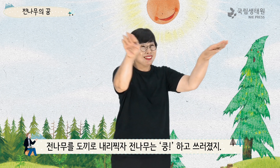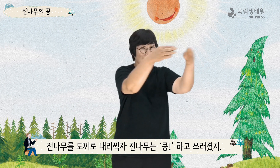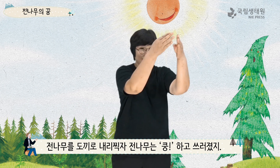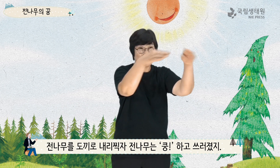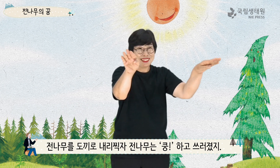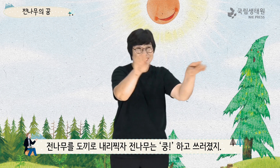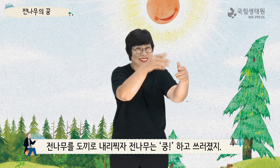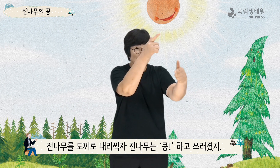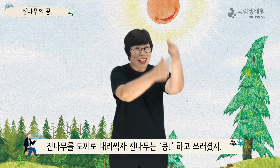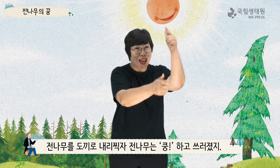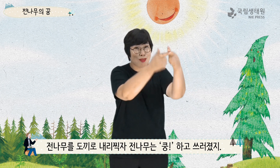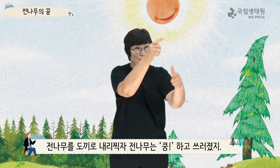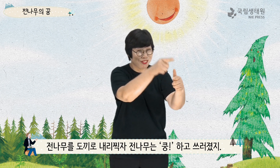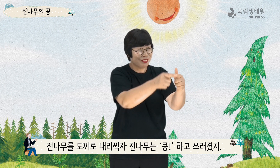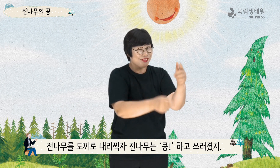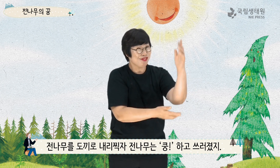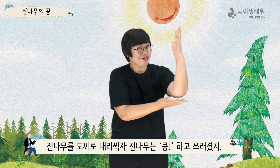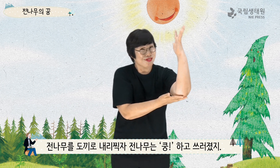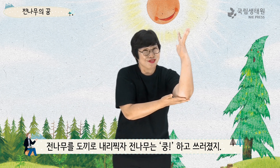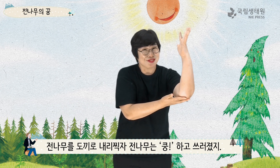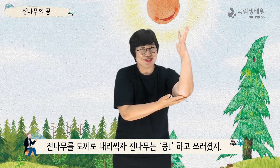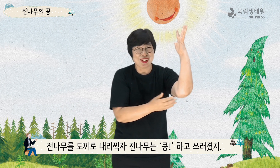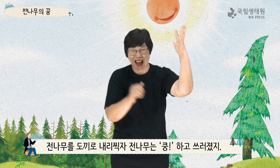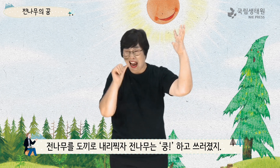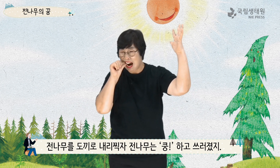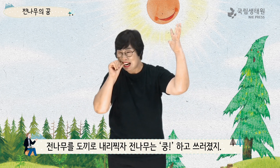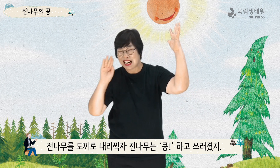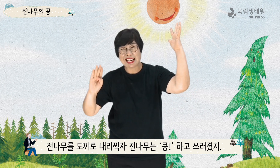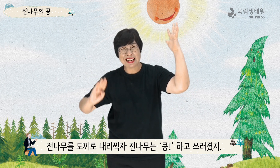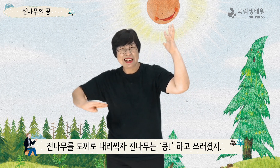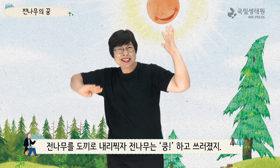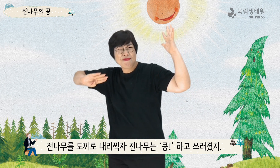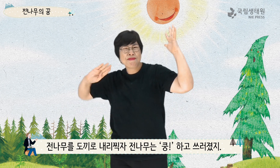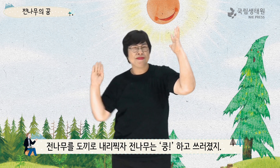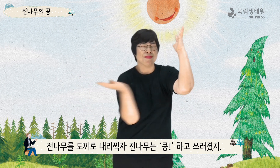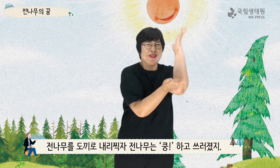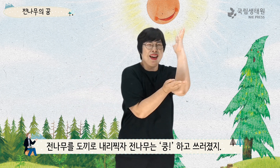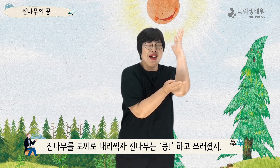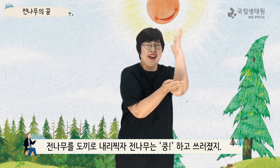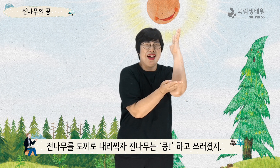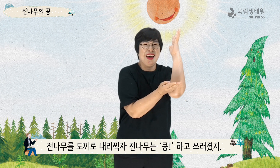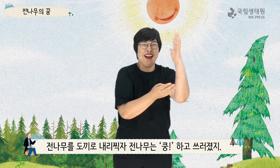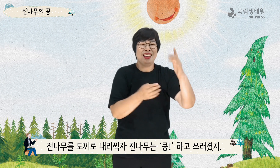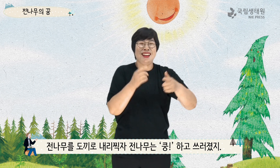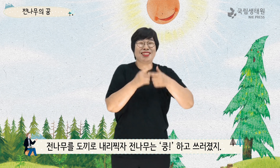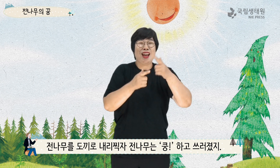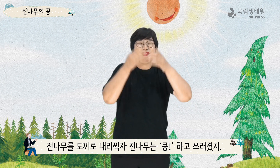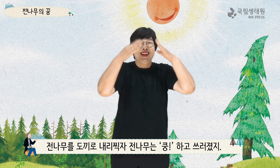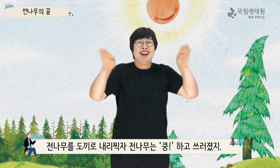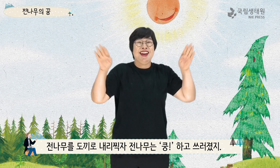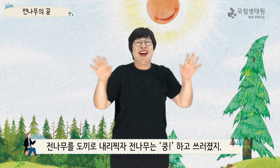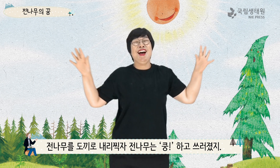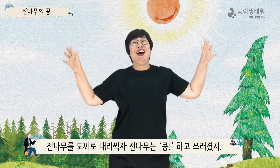전나무를 도끼로 내리찍자 전나무는 쿵 하고 쓰러졌지.